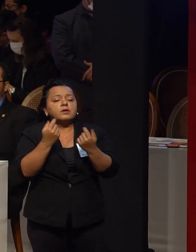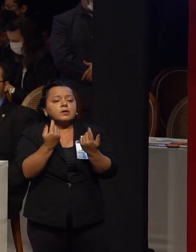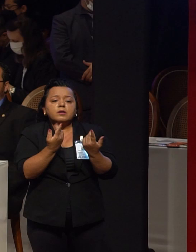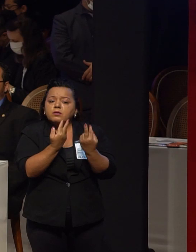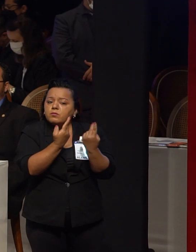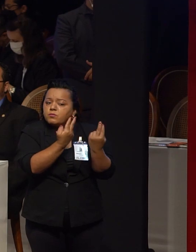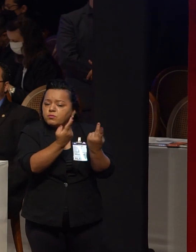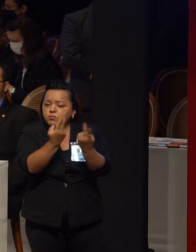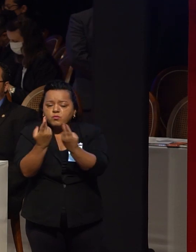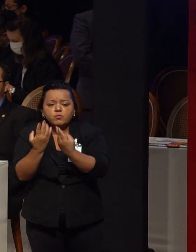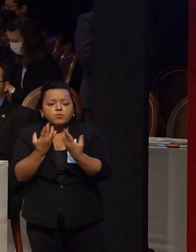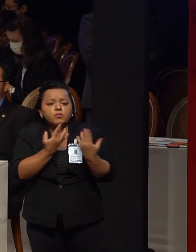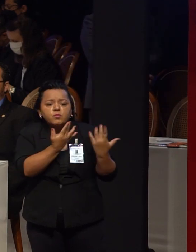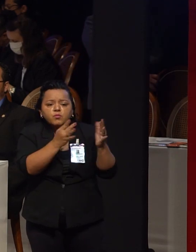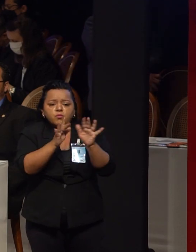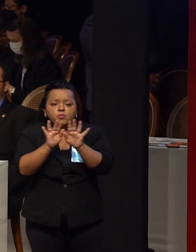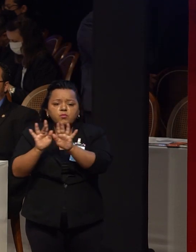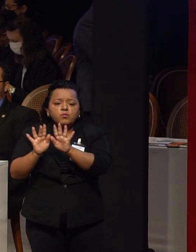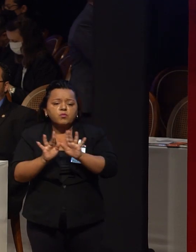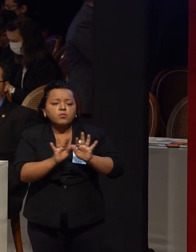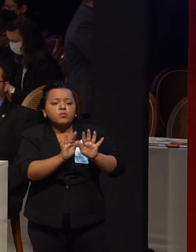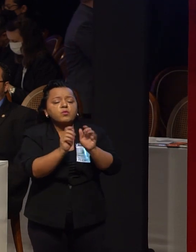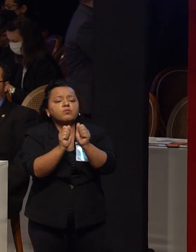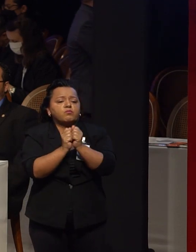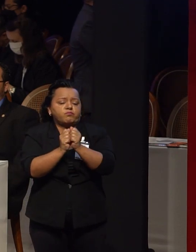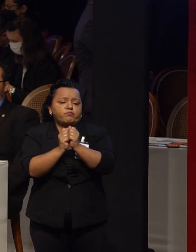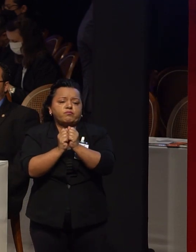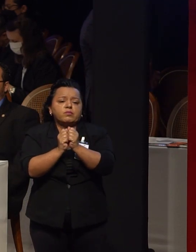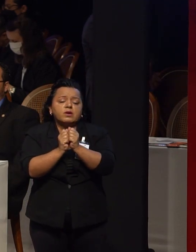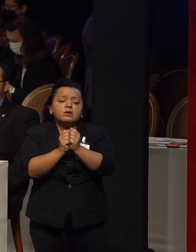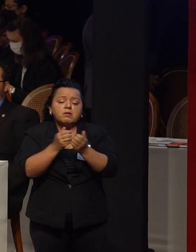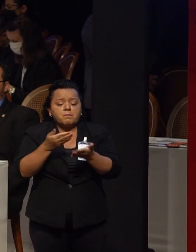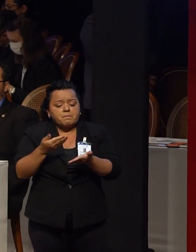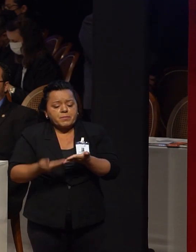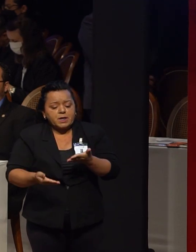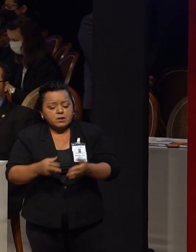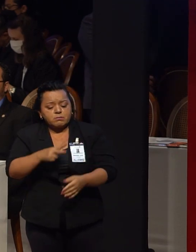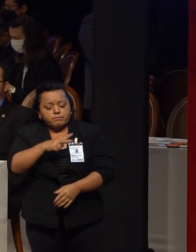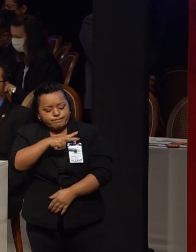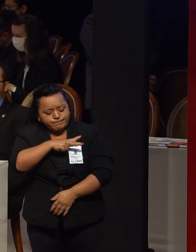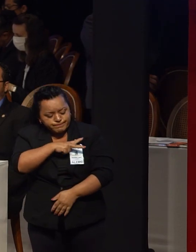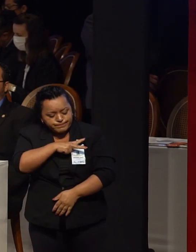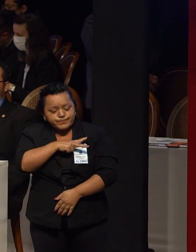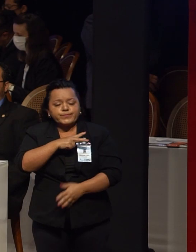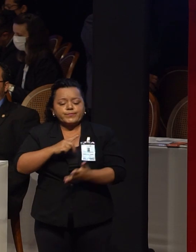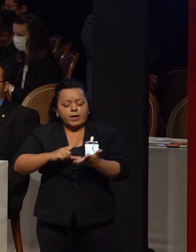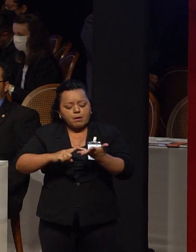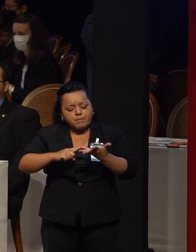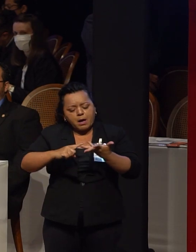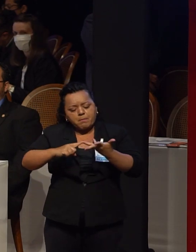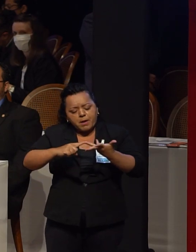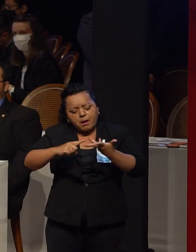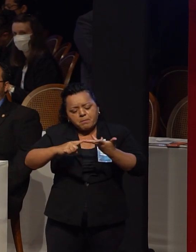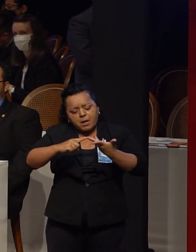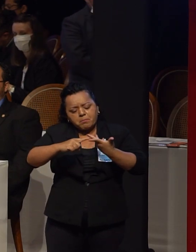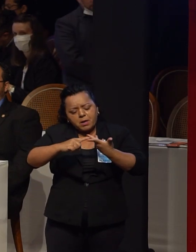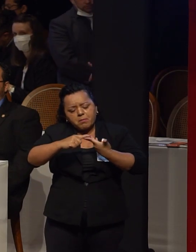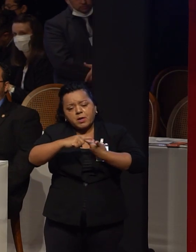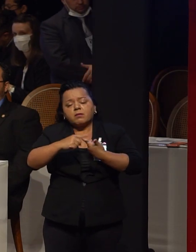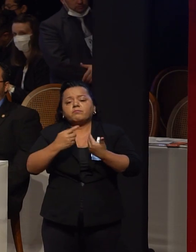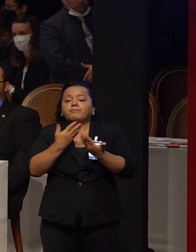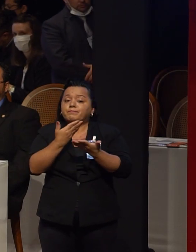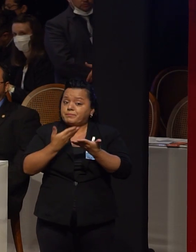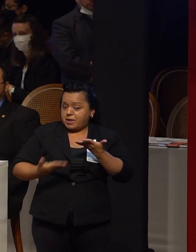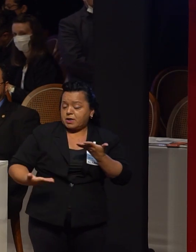pessoas. Então, você perde a privacidade, você perde uma série de coisas que você gosta, né,